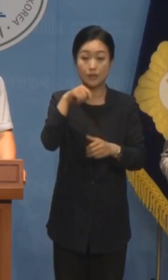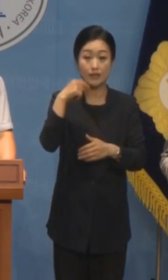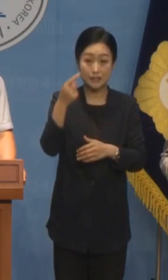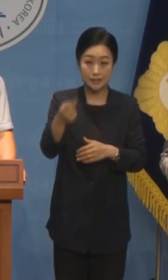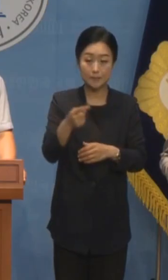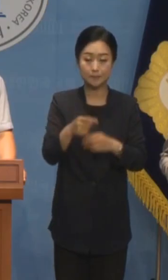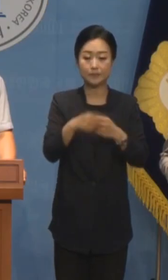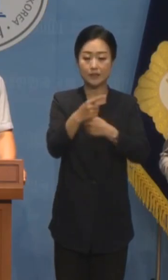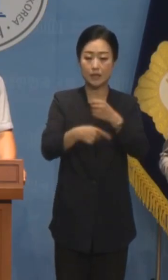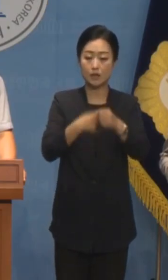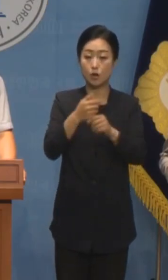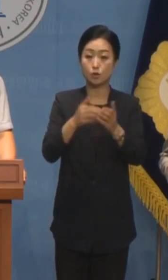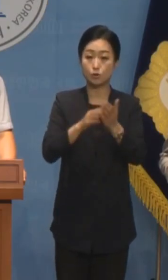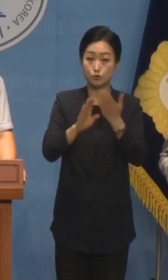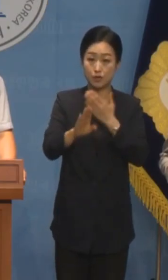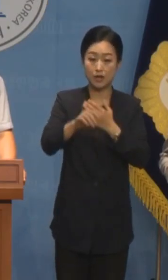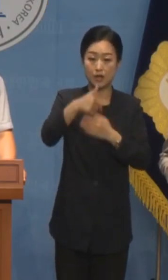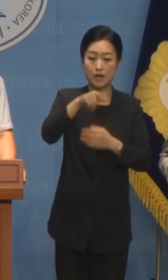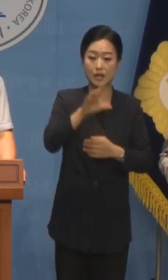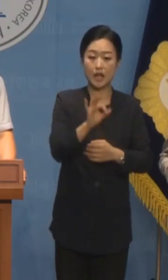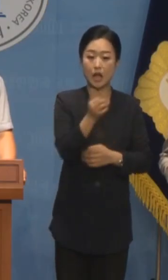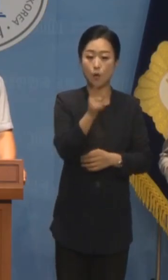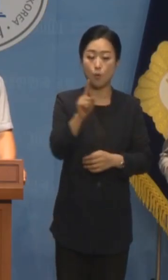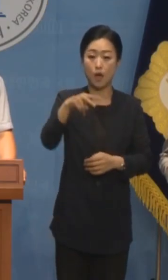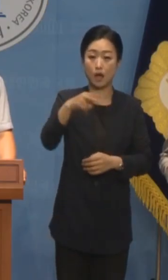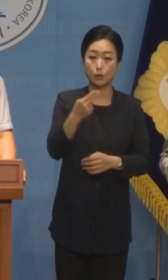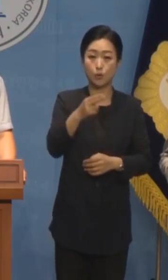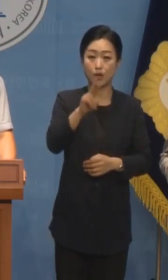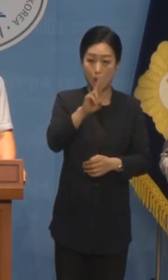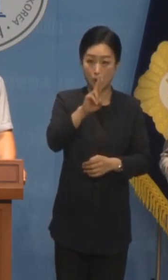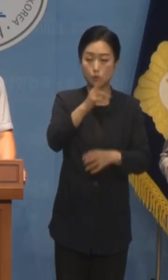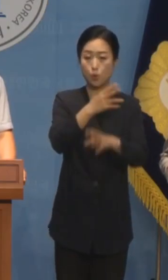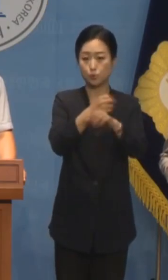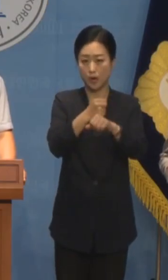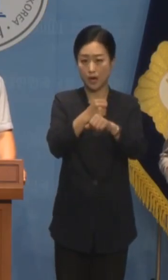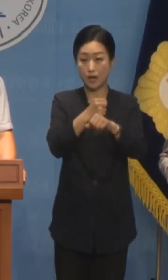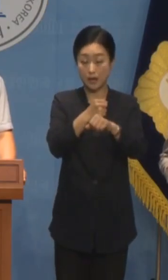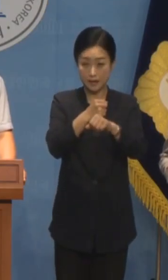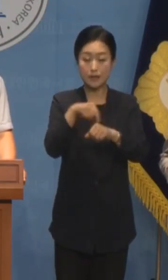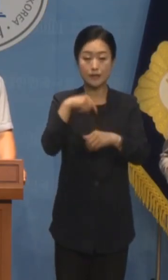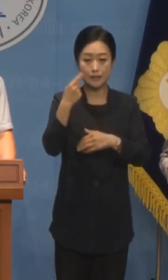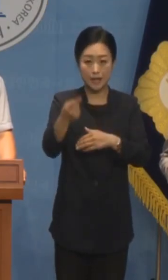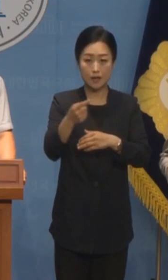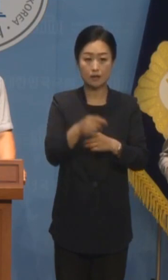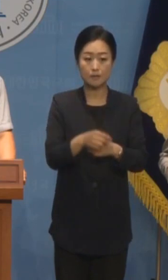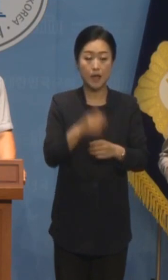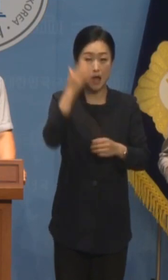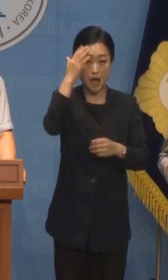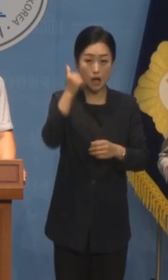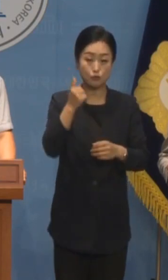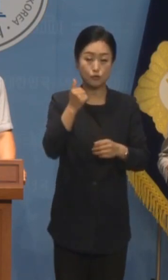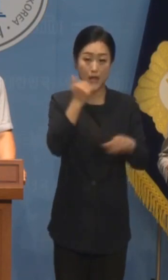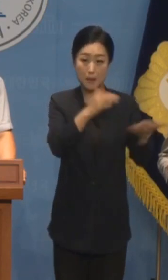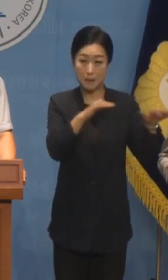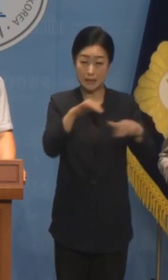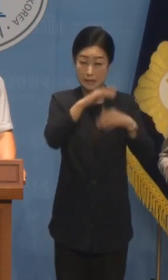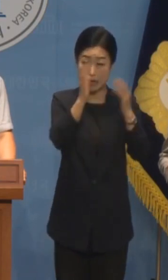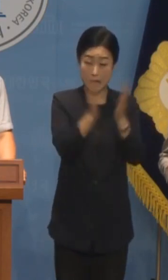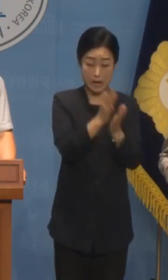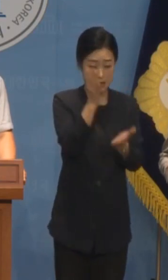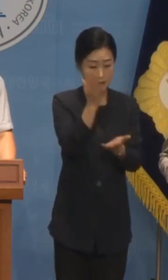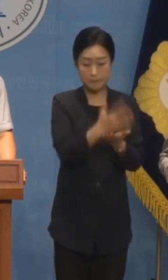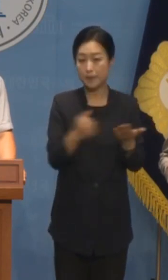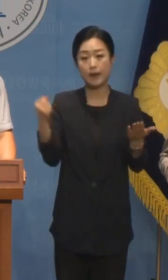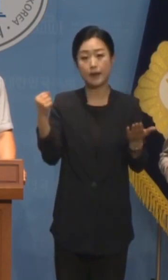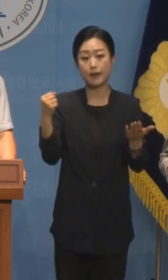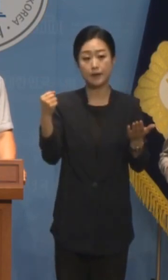조약이 체결되고 이들은 조선의 해양 측량권을 무제한으로 할 수 있는 권한을 받습니다.